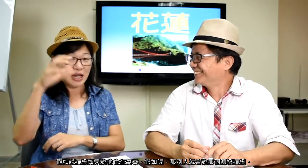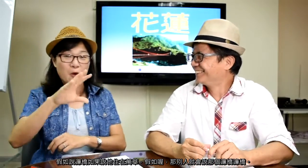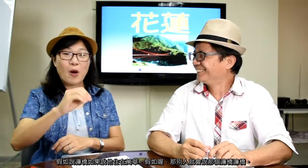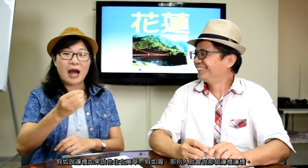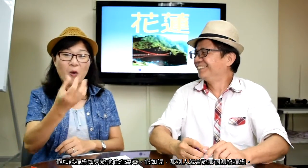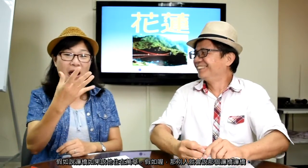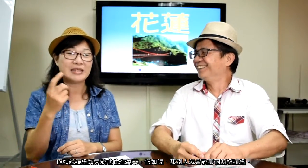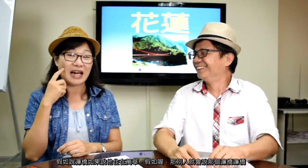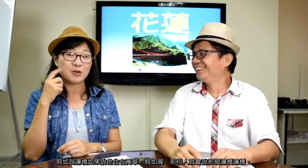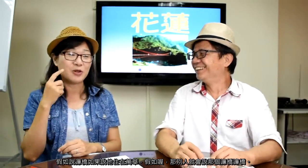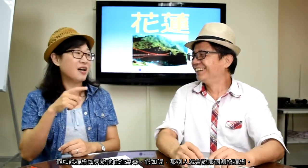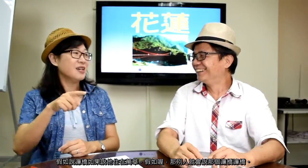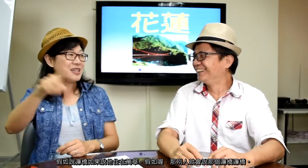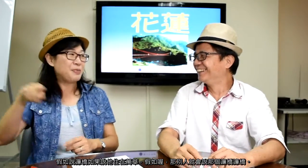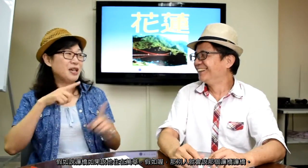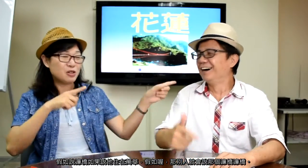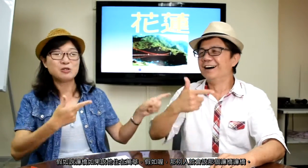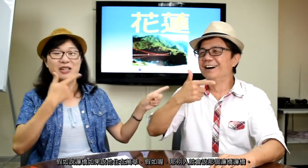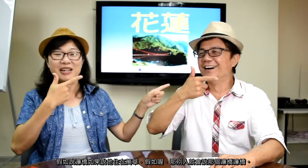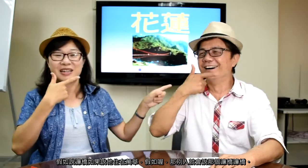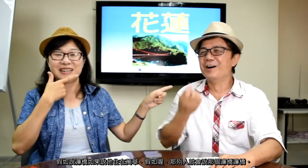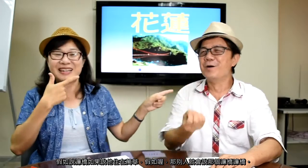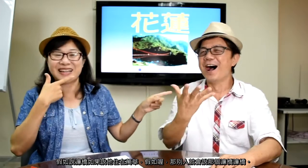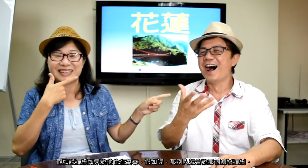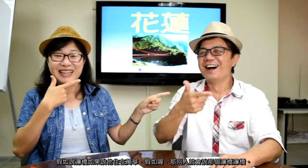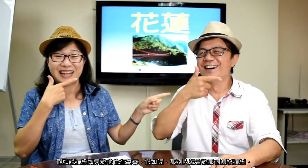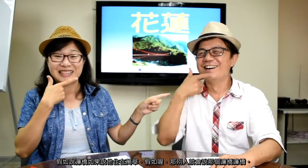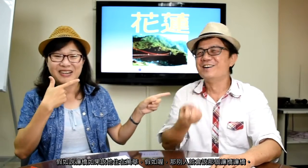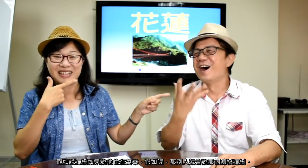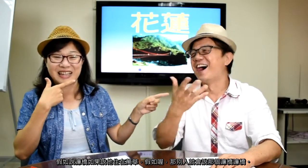在万华，假如哦，那别人就会说那个连桥